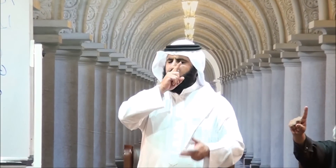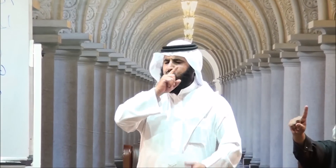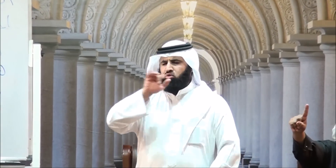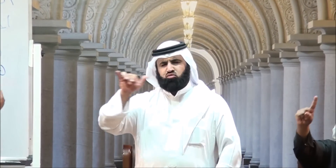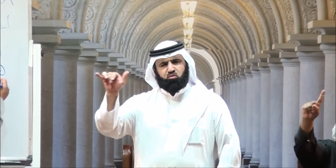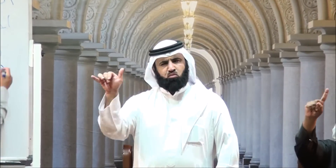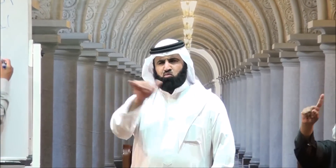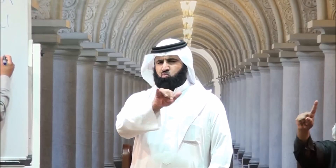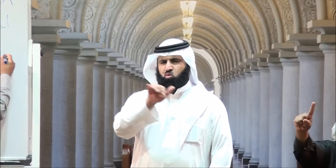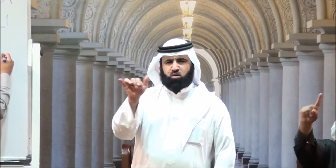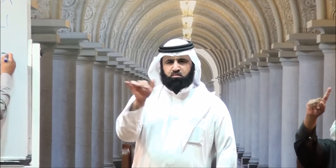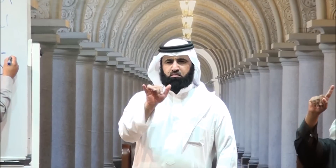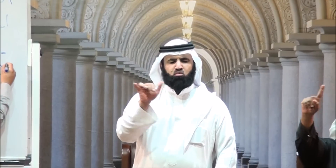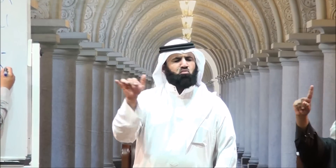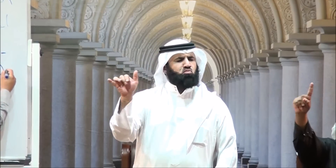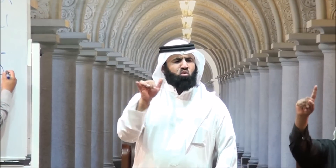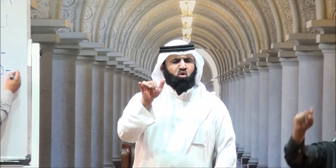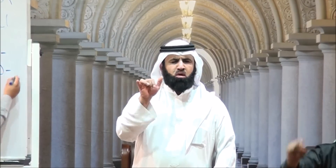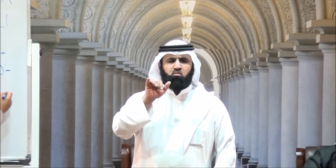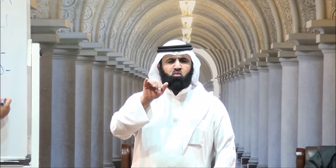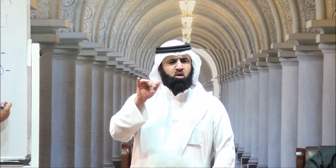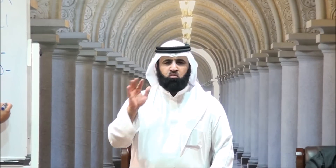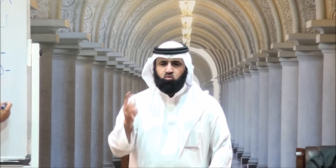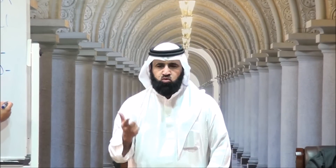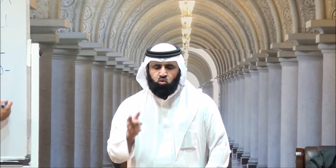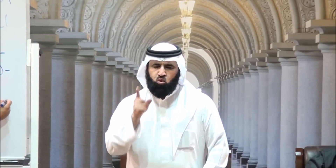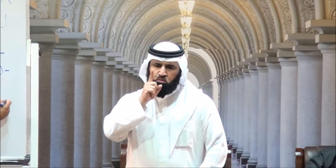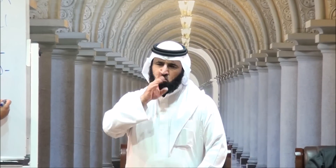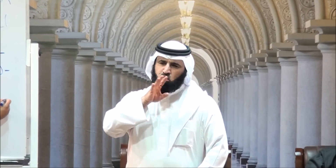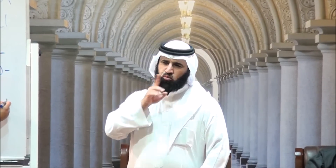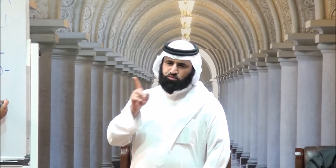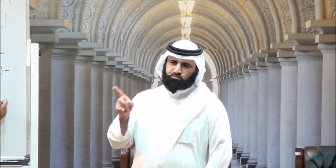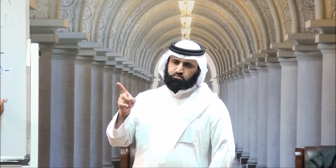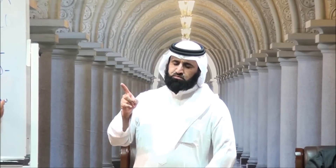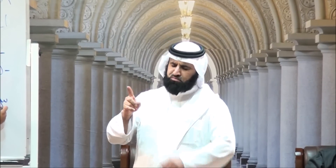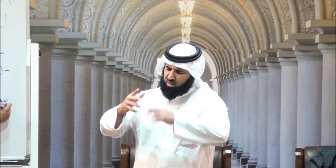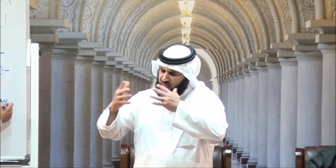بارين محسنين لوالدينا.